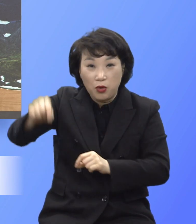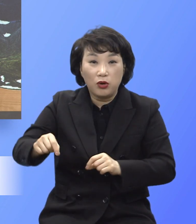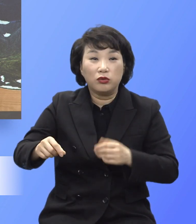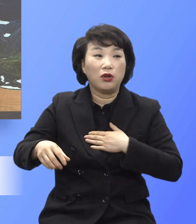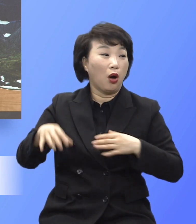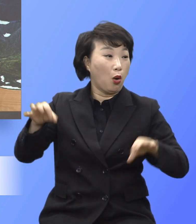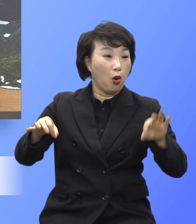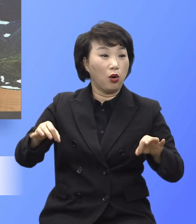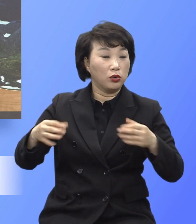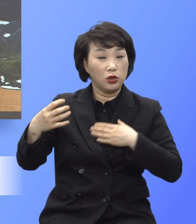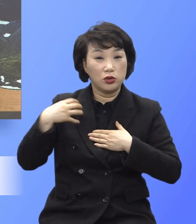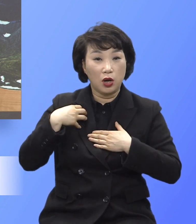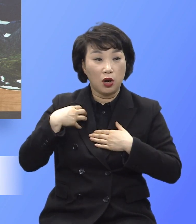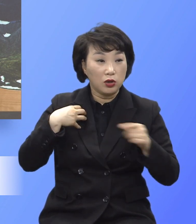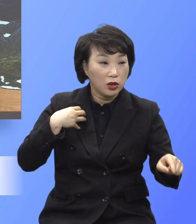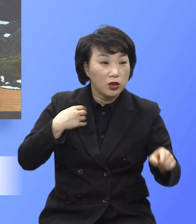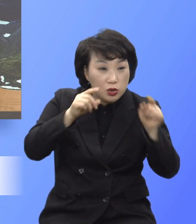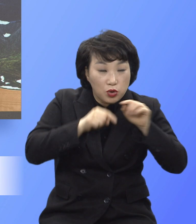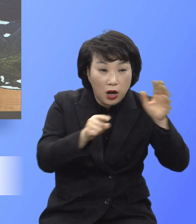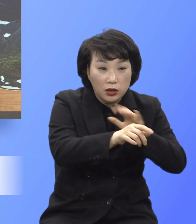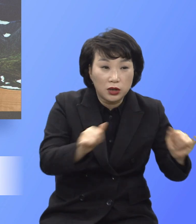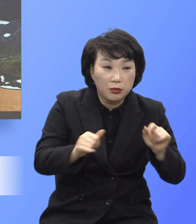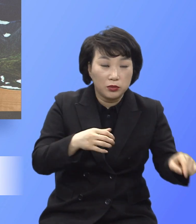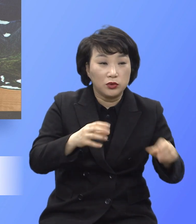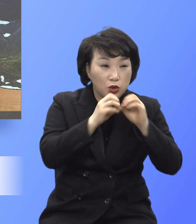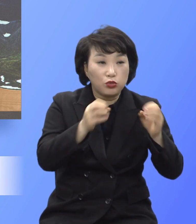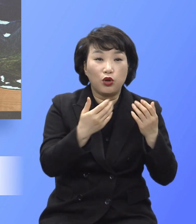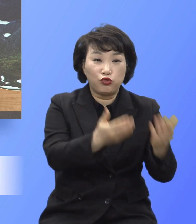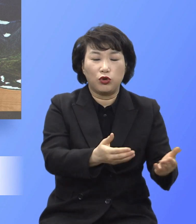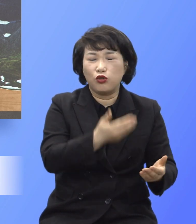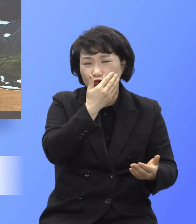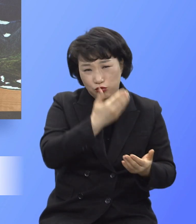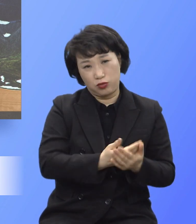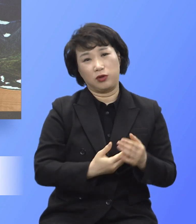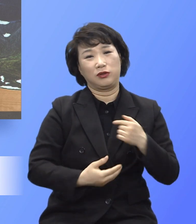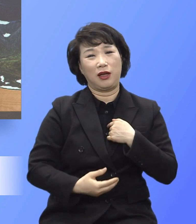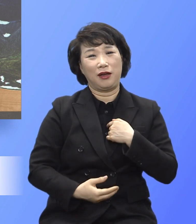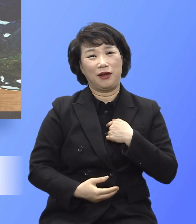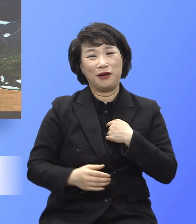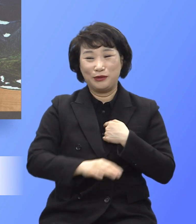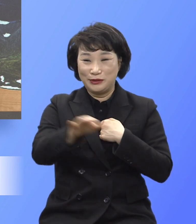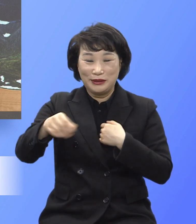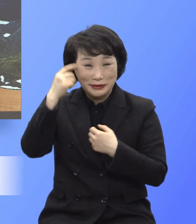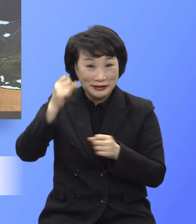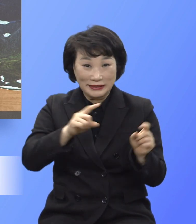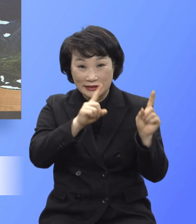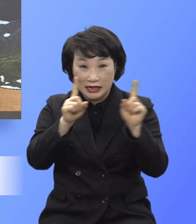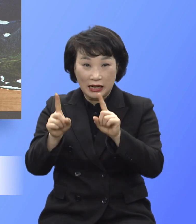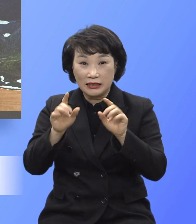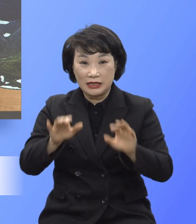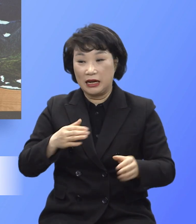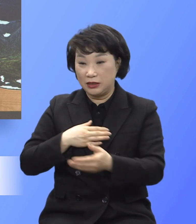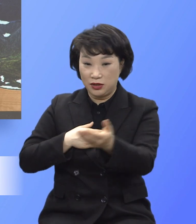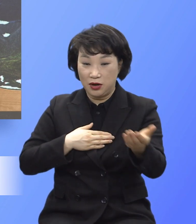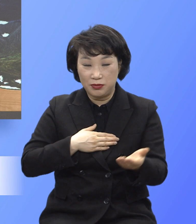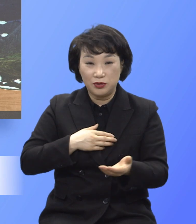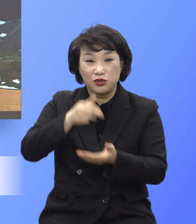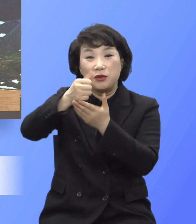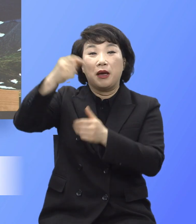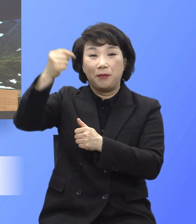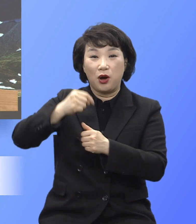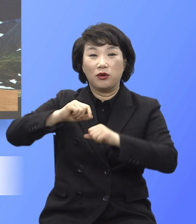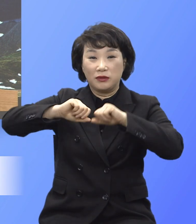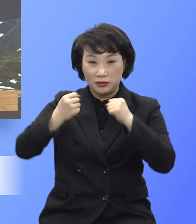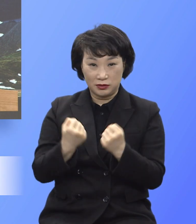책임이 얼마나 지옥 갈 자에게 중요한가를 생각해 보라 이 말이에요. 정신 바짝 차려서 여러분들이 주님의